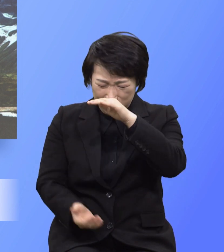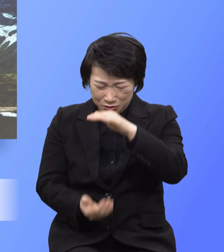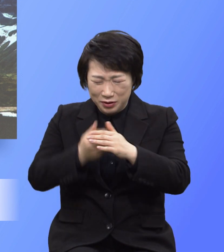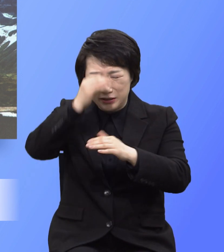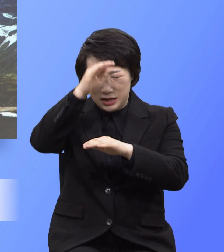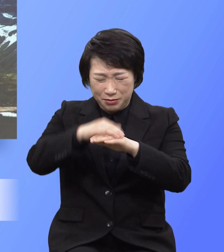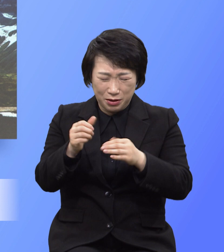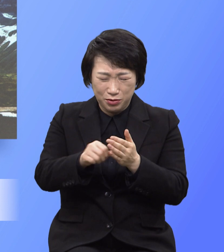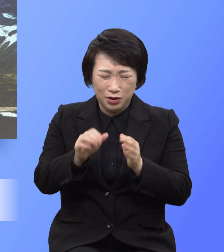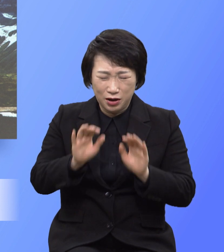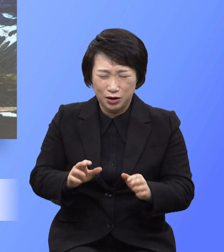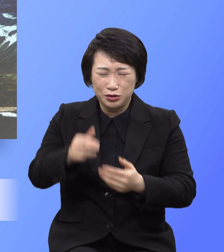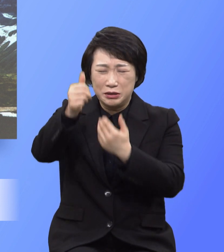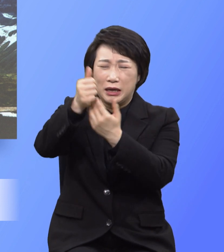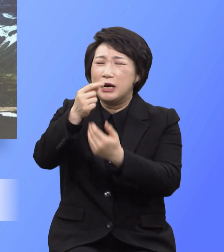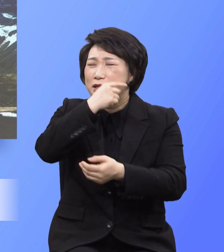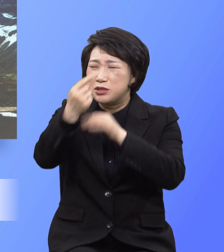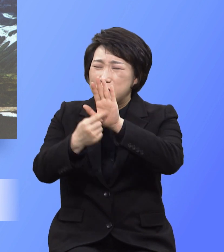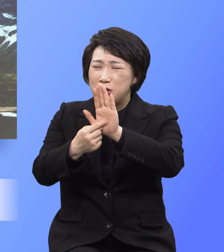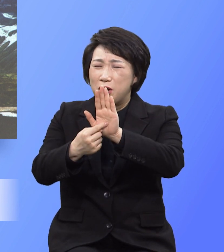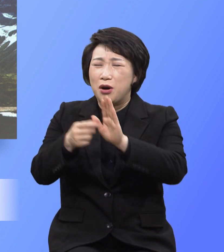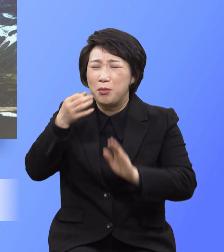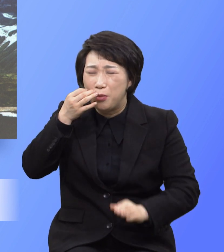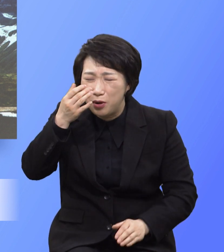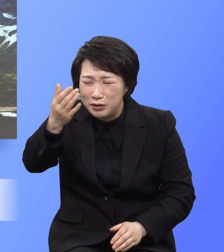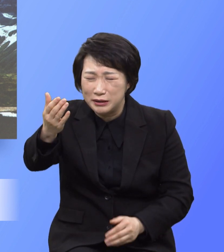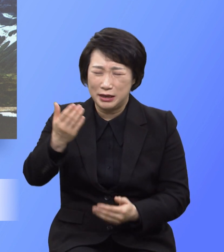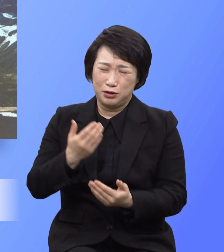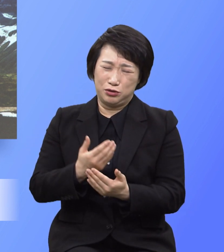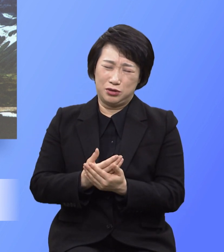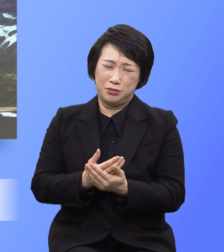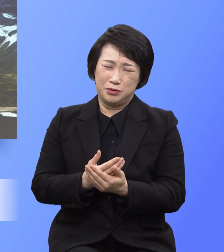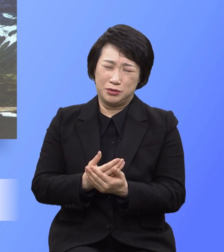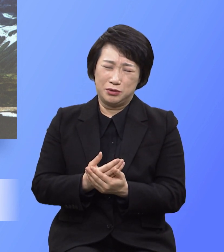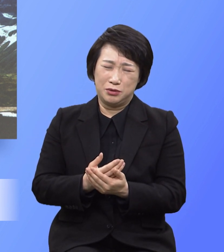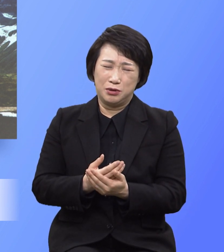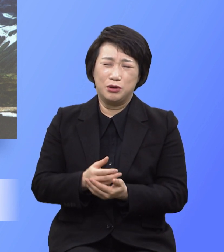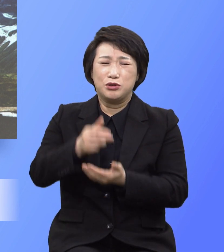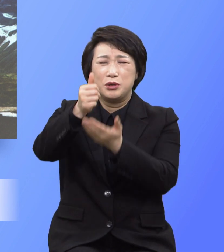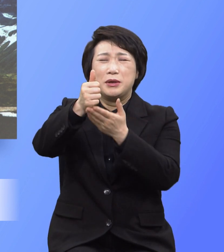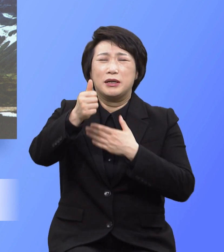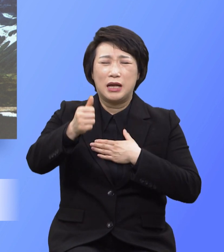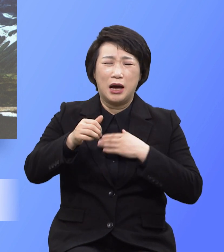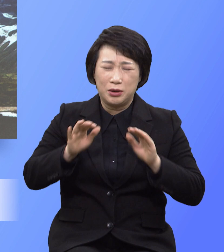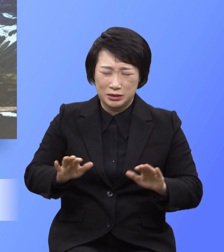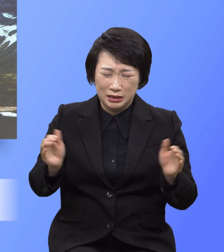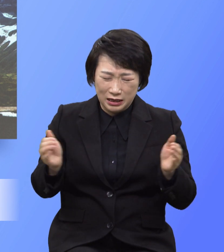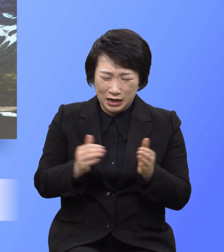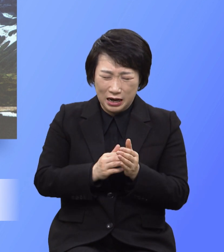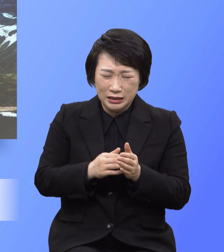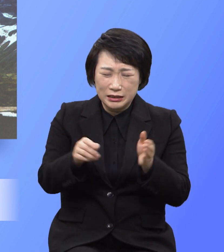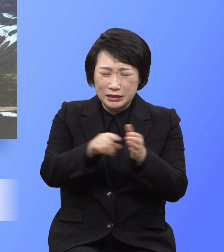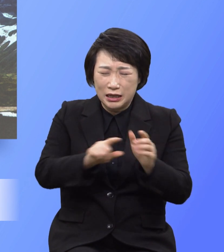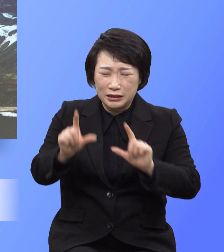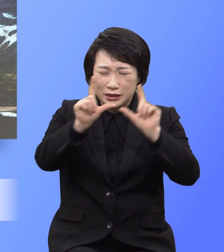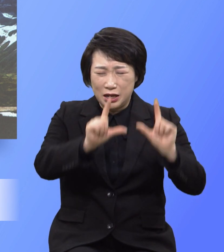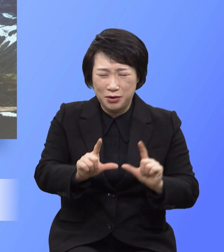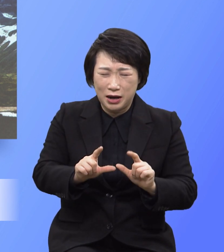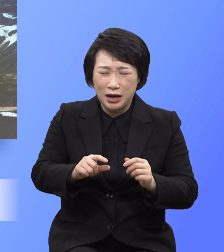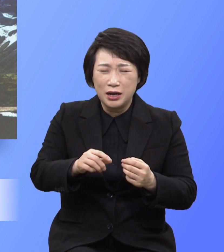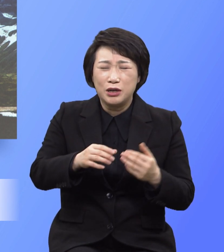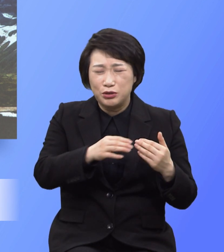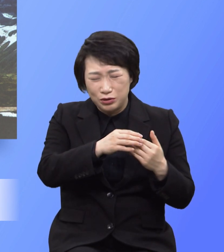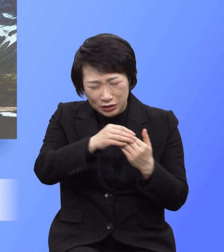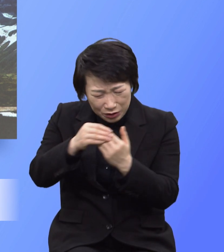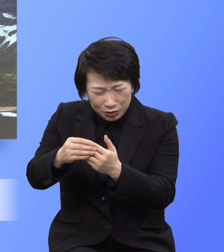최상의 예물로 증거를 나타내게 하시고, 주님이 나를 오늘까지 신앙생활을